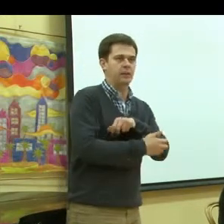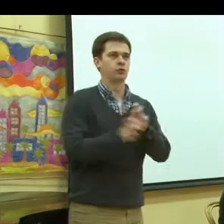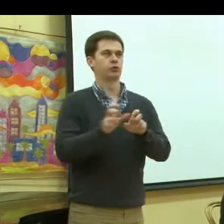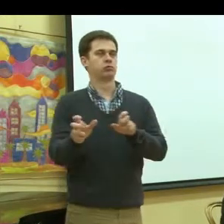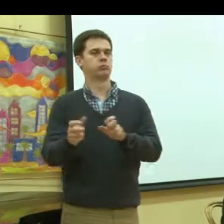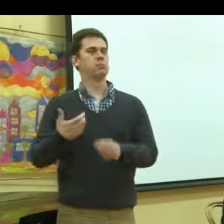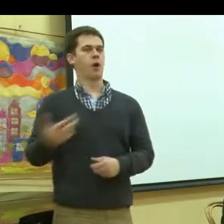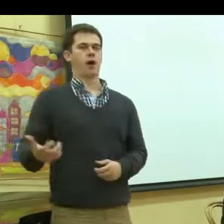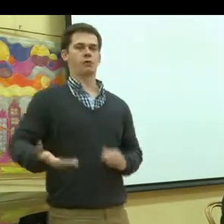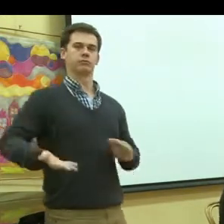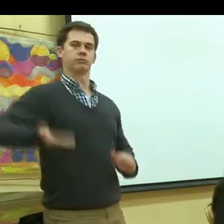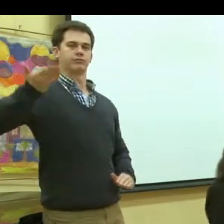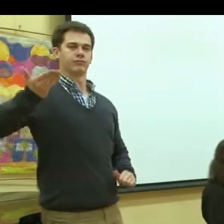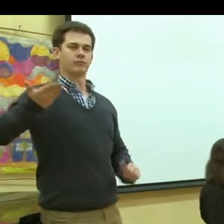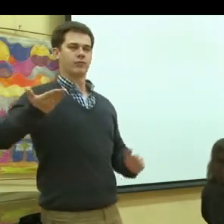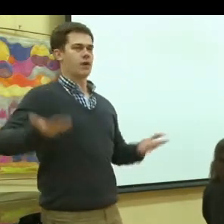elit?